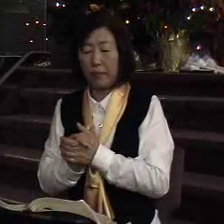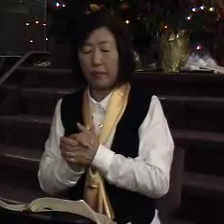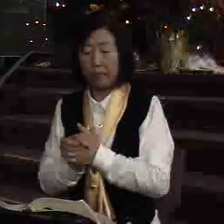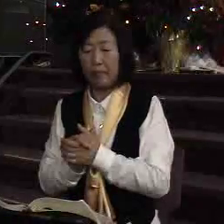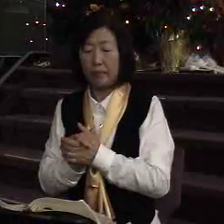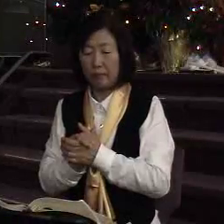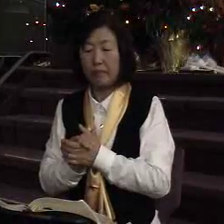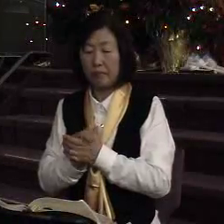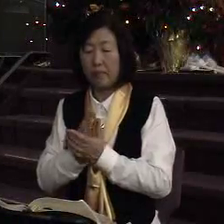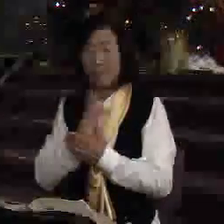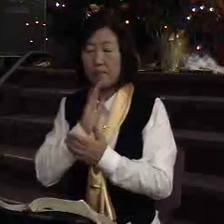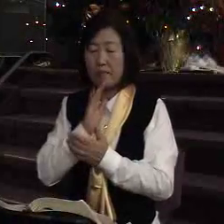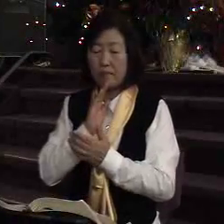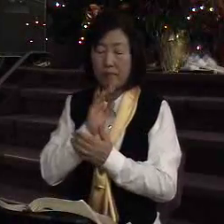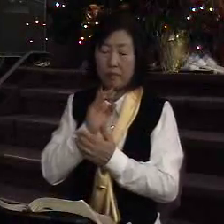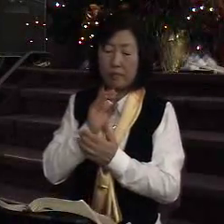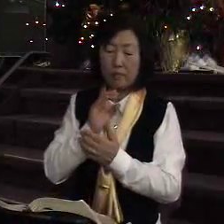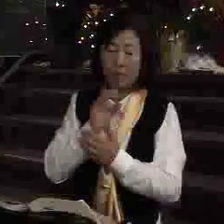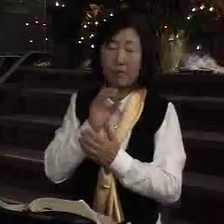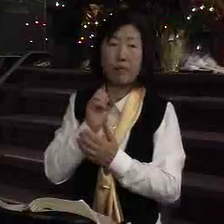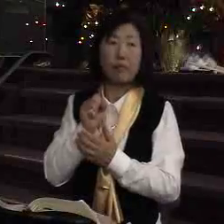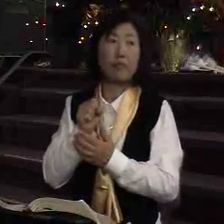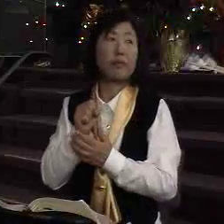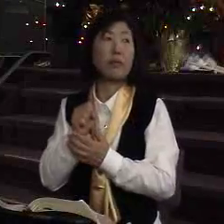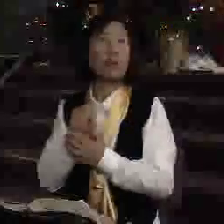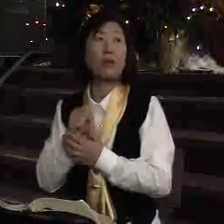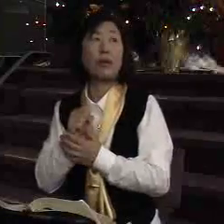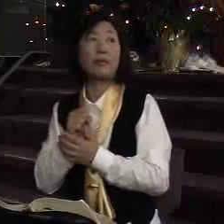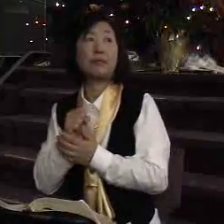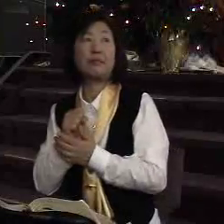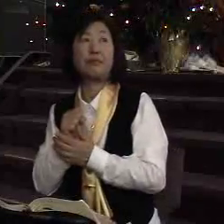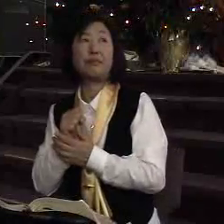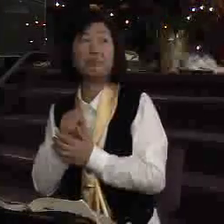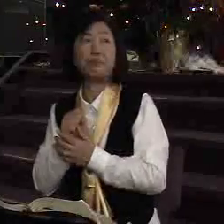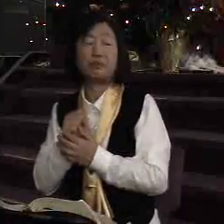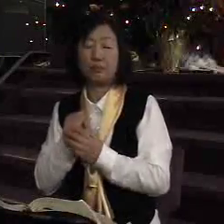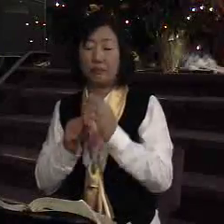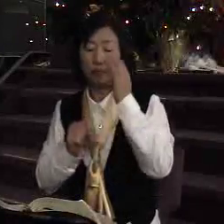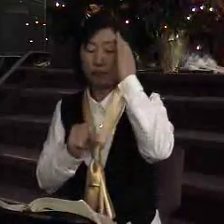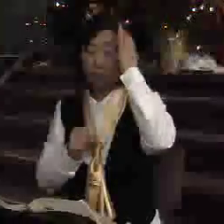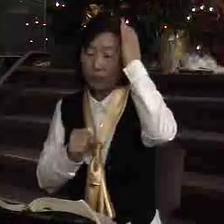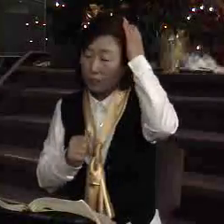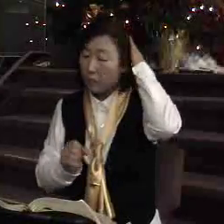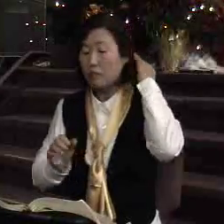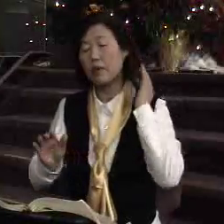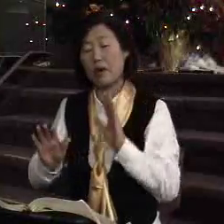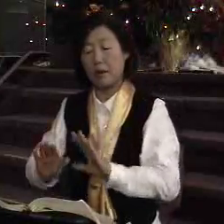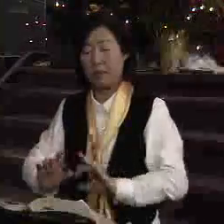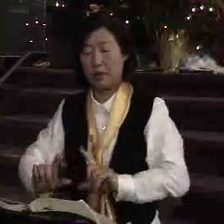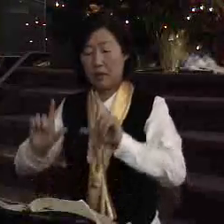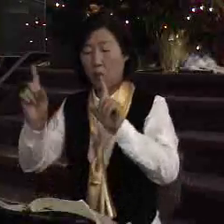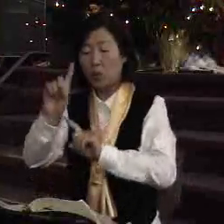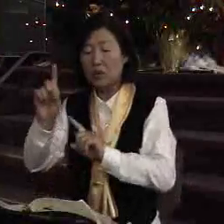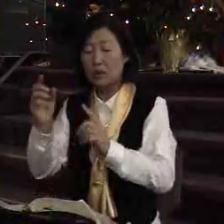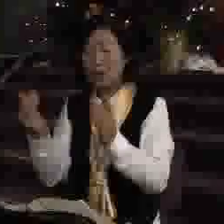It's a good place to end this year. Good place to end. 한 해를 어떻게